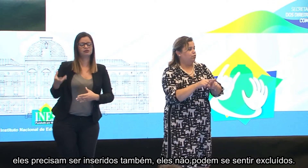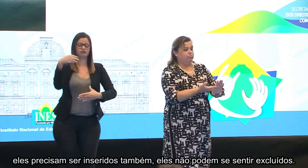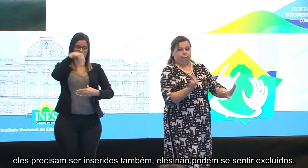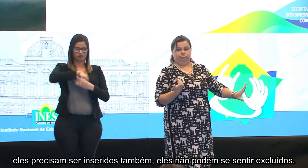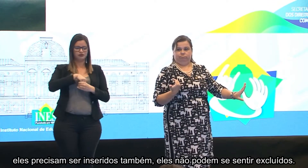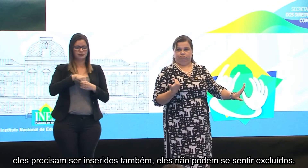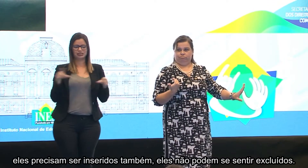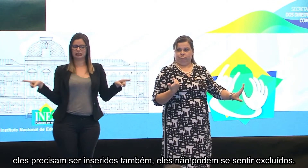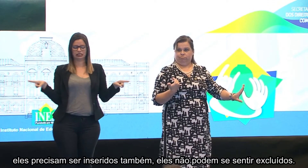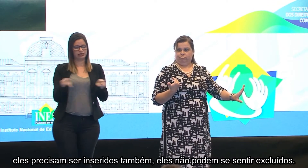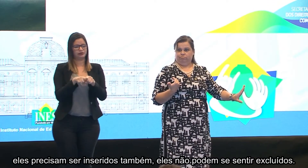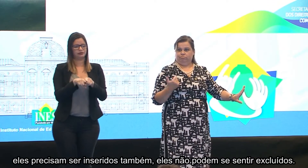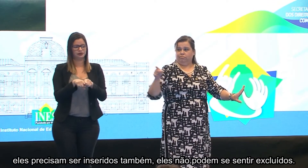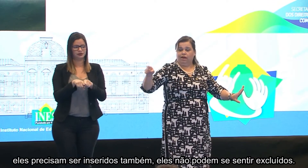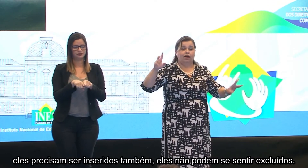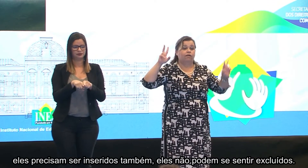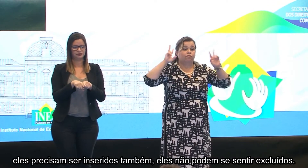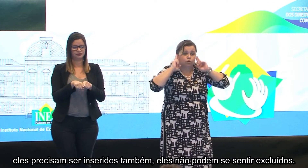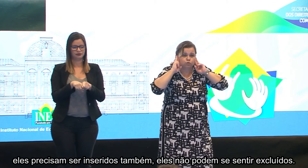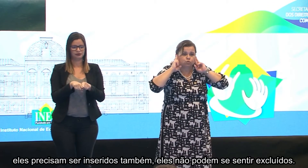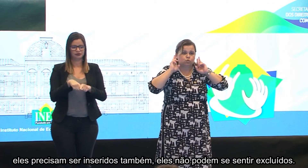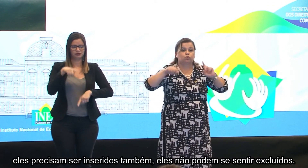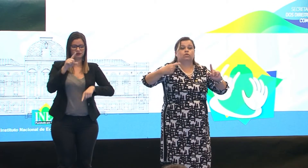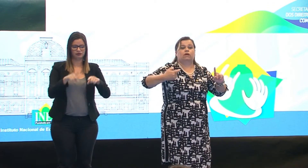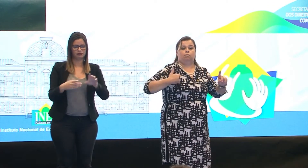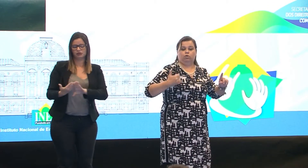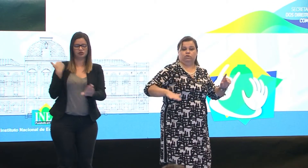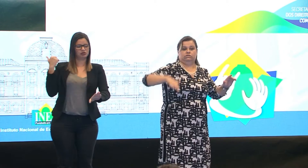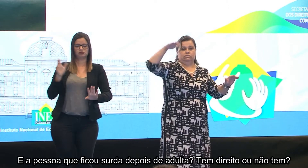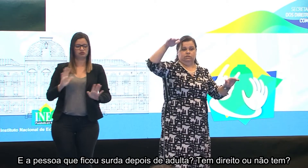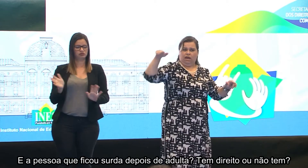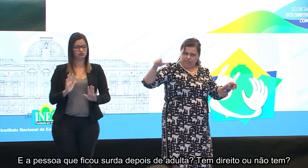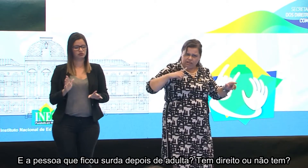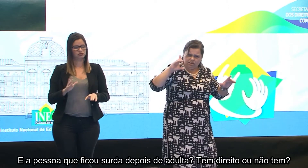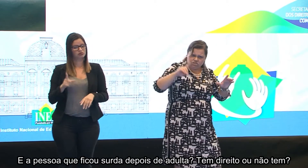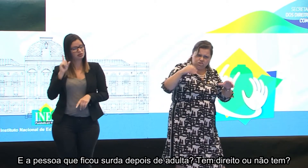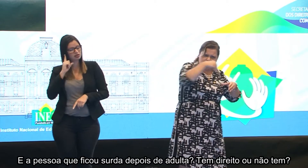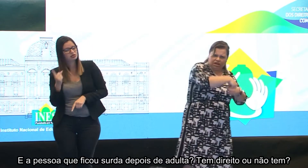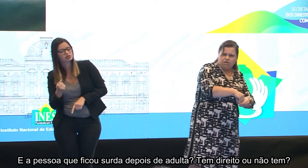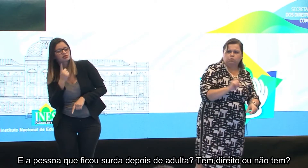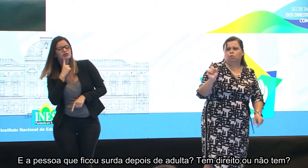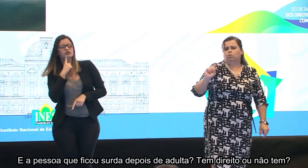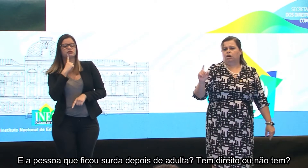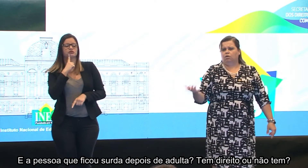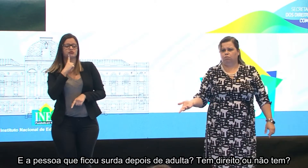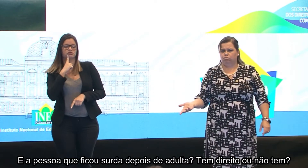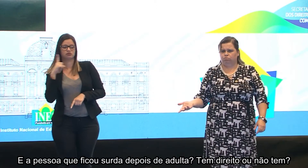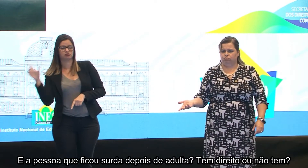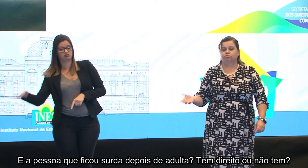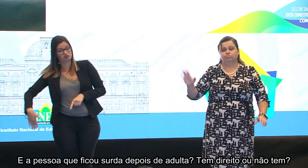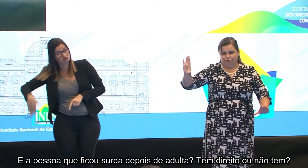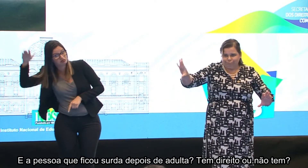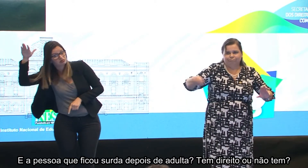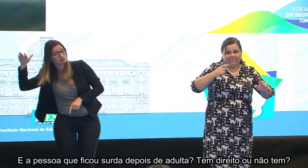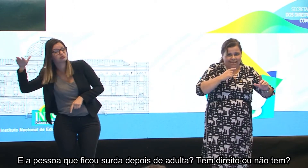também, porque eles não podem se sentir excluídos. E a pessoa que ficou surda depois de adulto, tem direito ou não